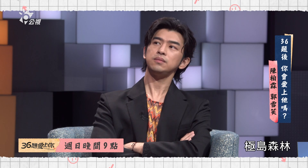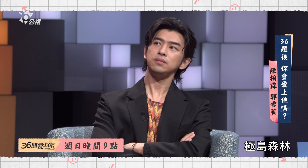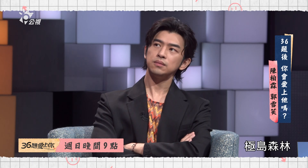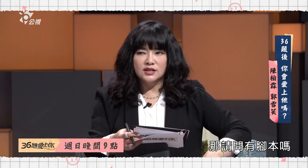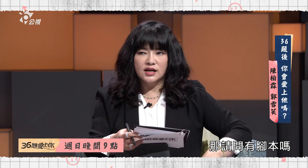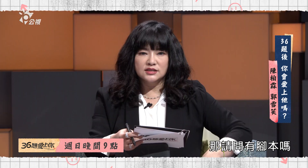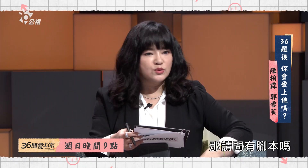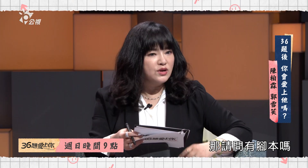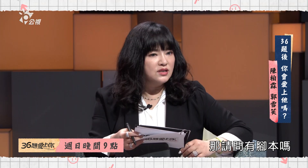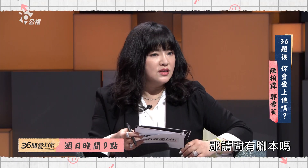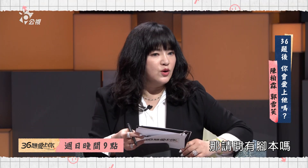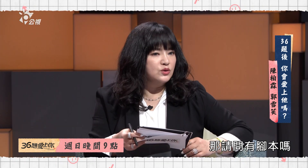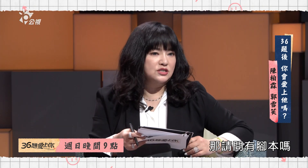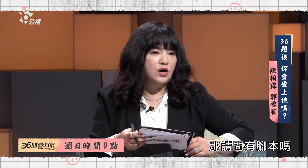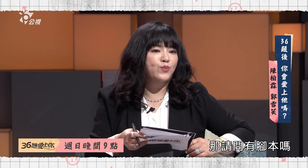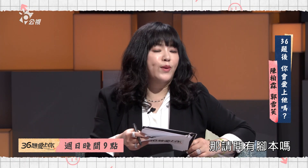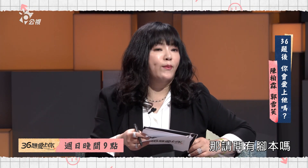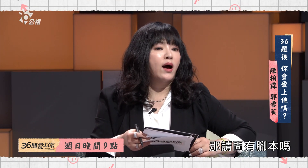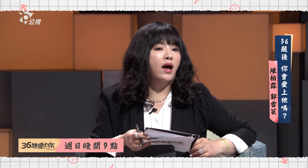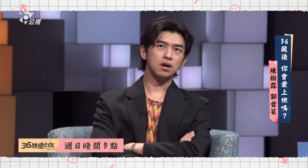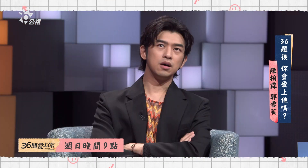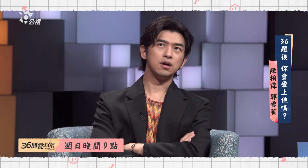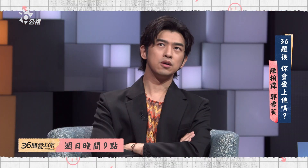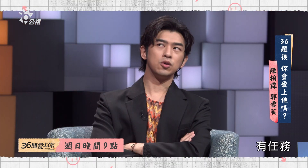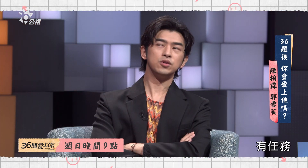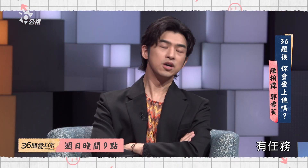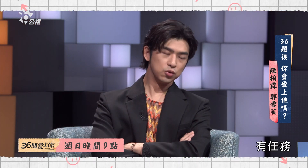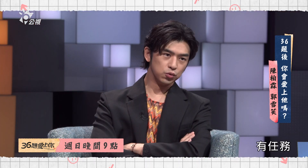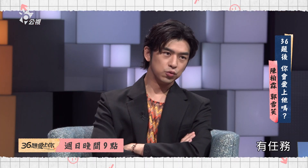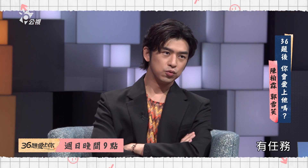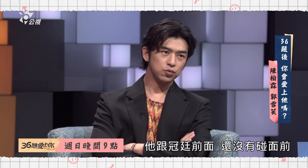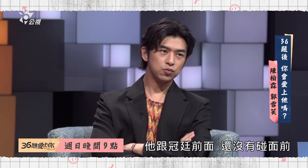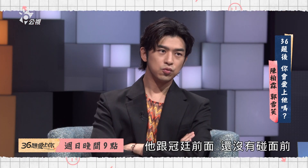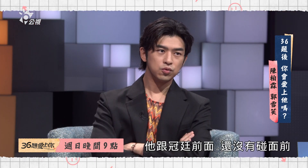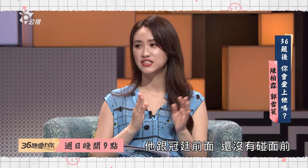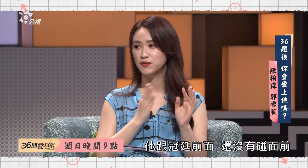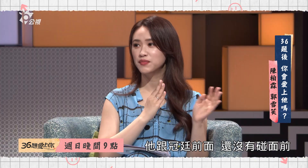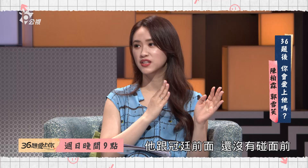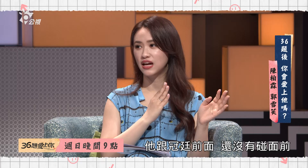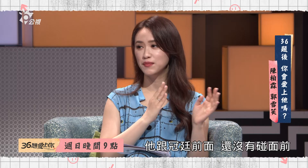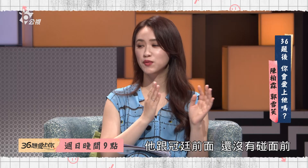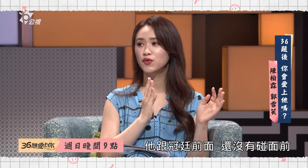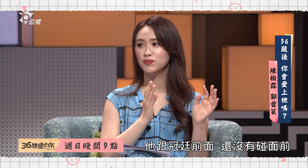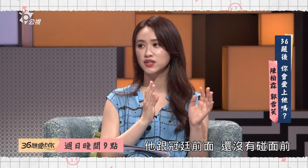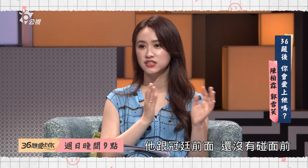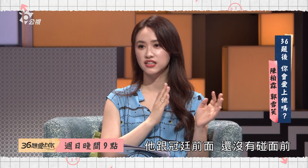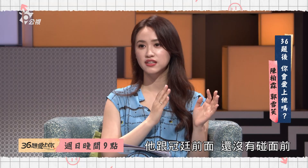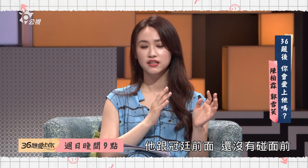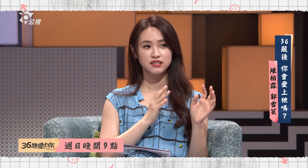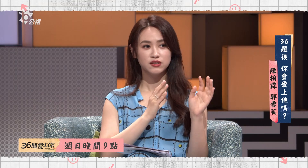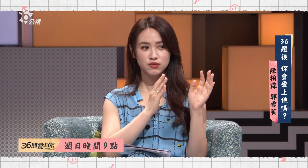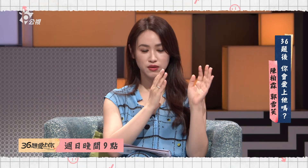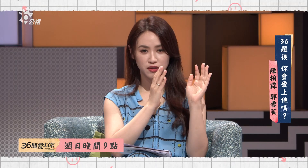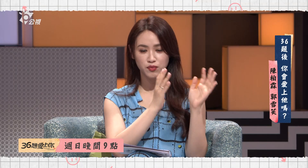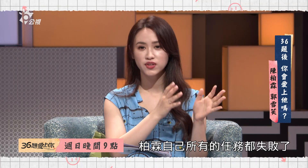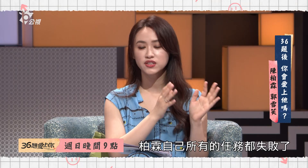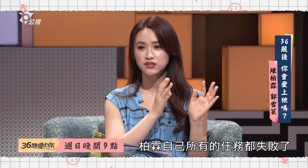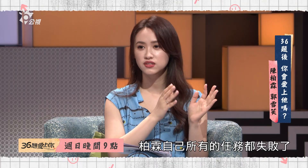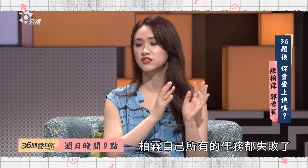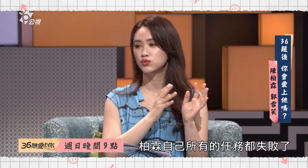林。那请问有脚本吗？ 有任务。 他跟冠廷前面还没有碰面前，柏林自己所